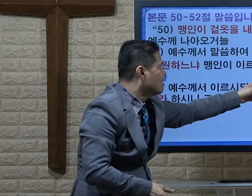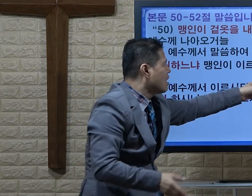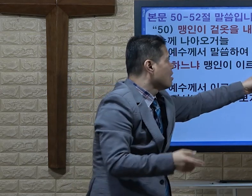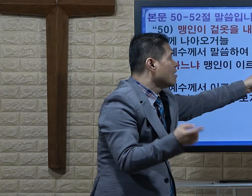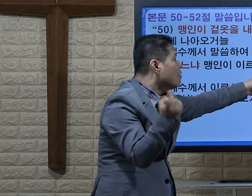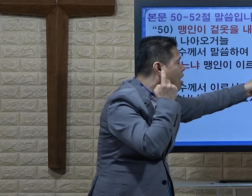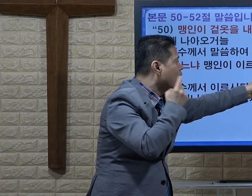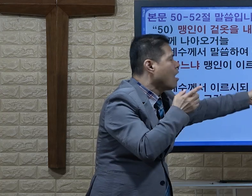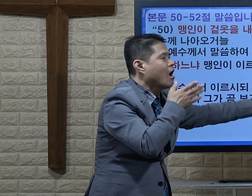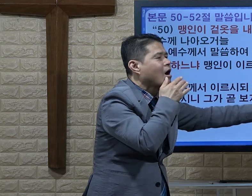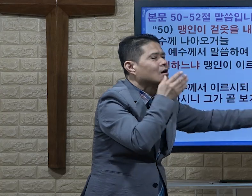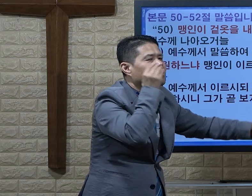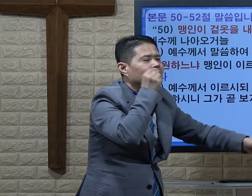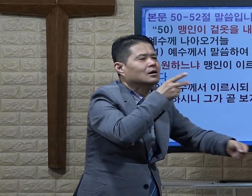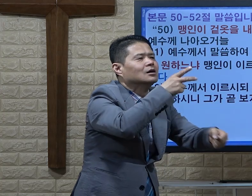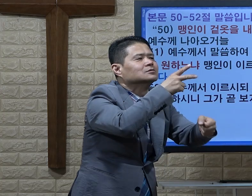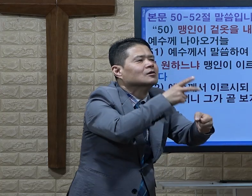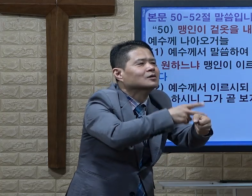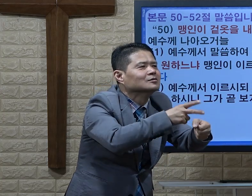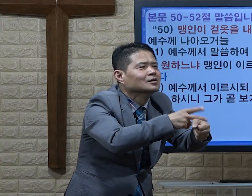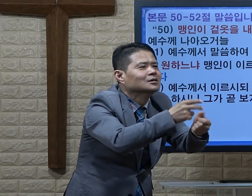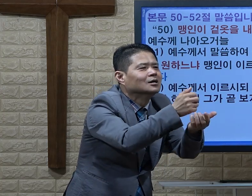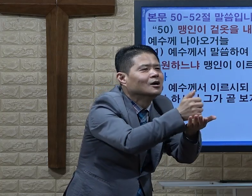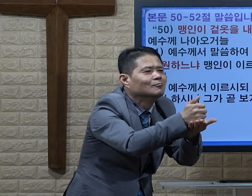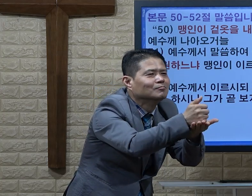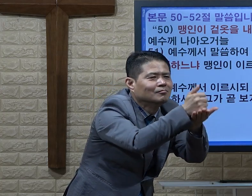예수라 하지 않고 선생님이여라고 존칭을 쓰며